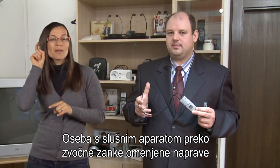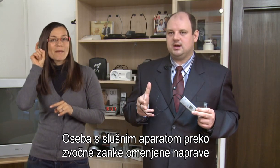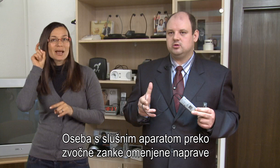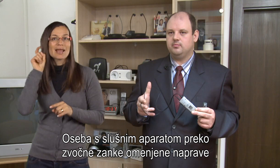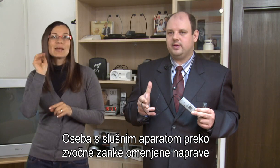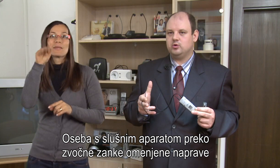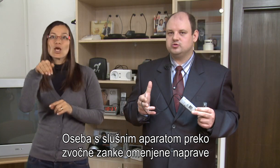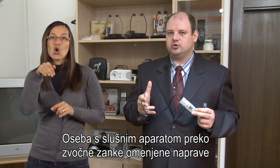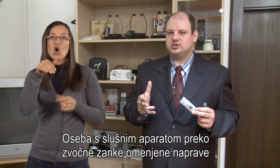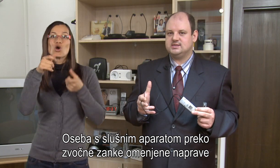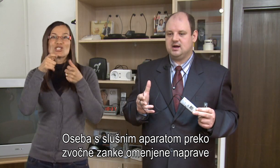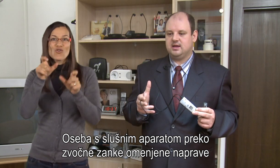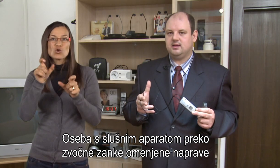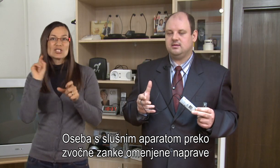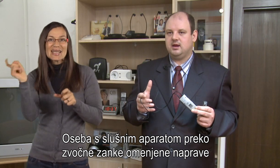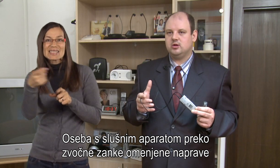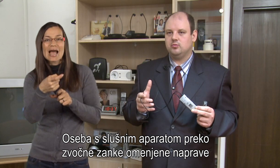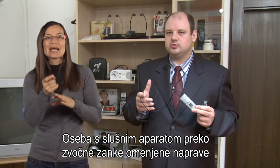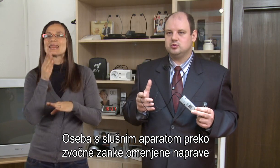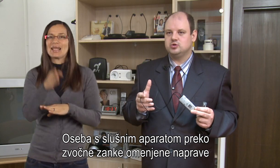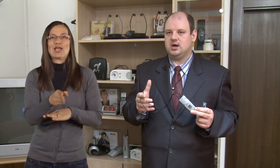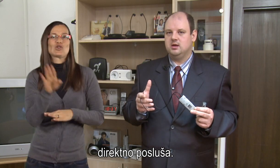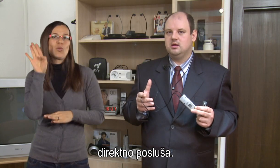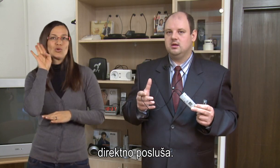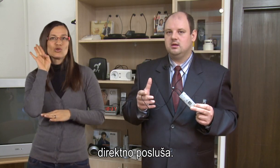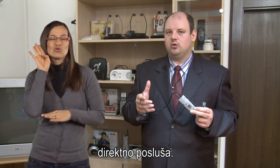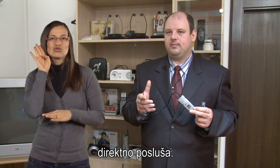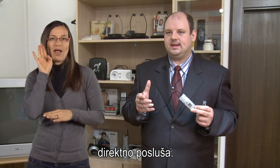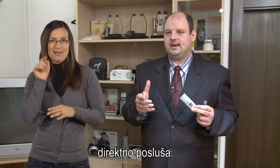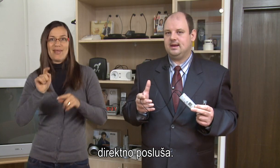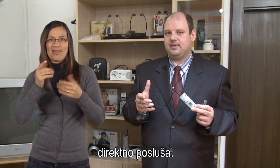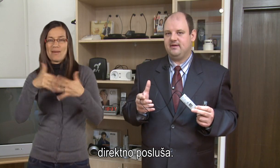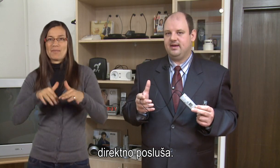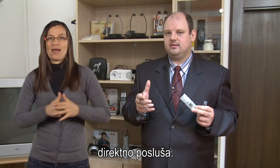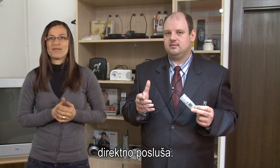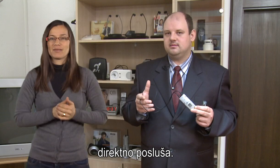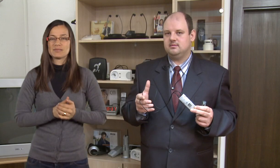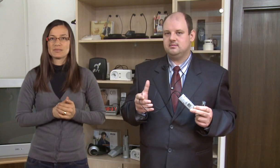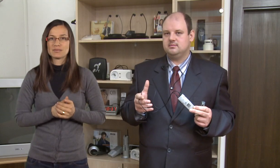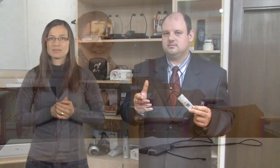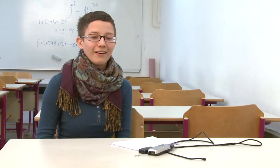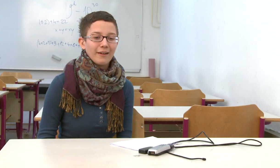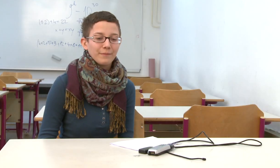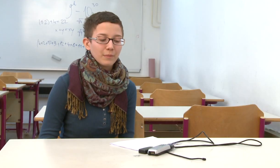slušnim aparatom preko zvočne zanke direktno posluša omenjene naprave.